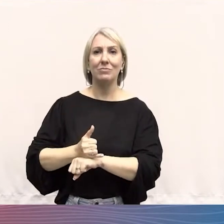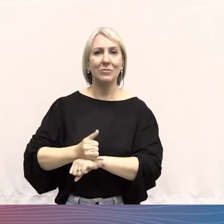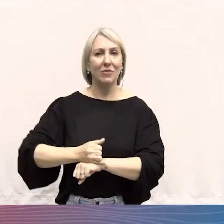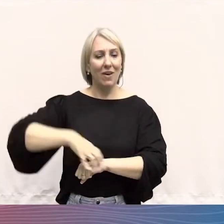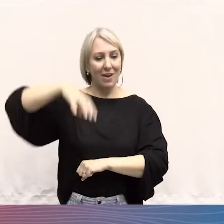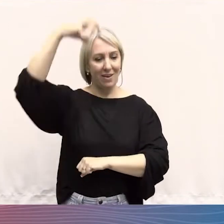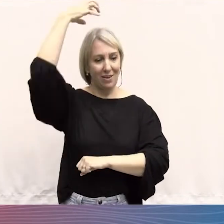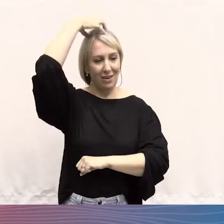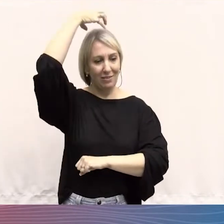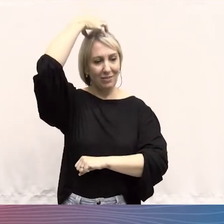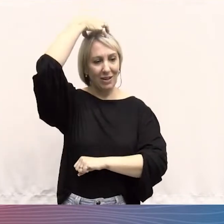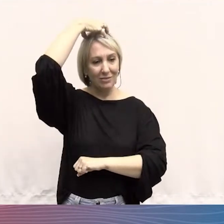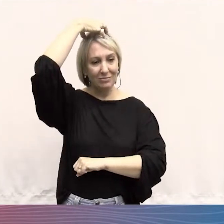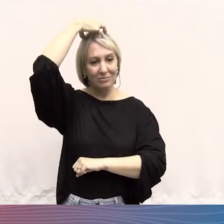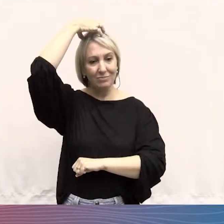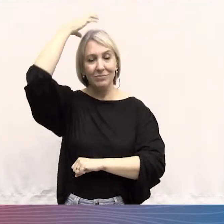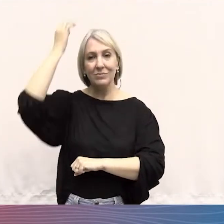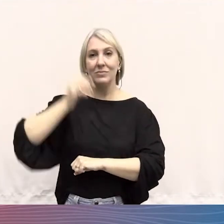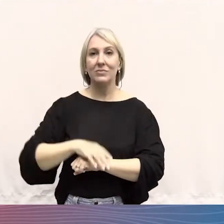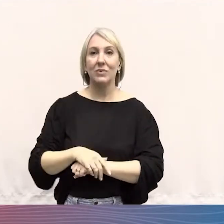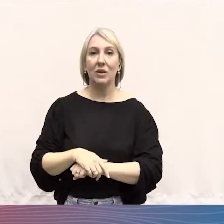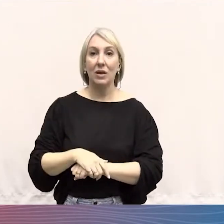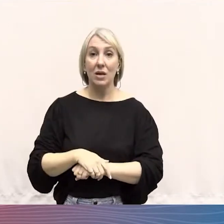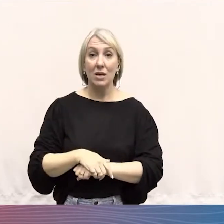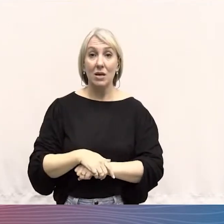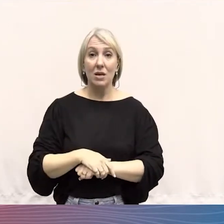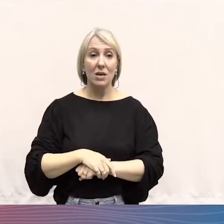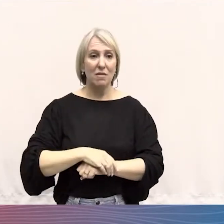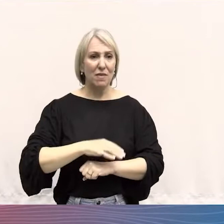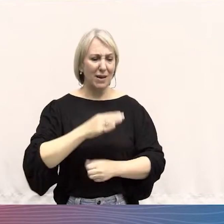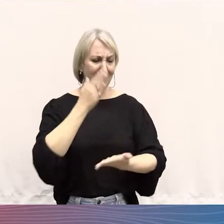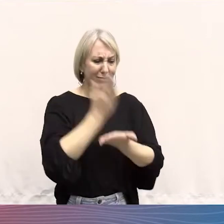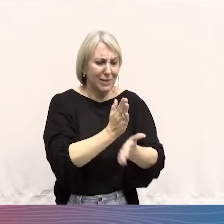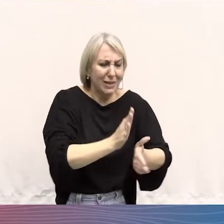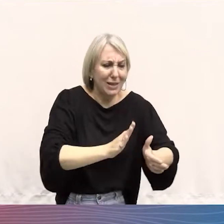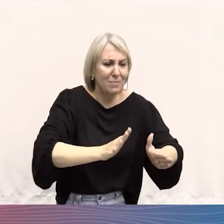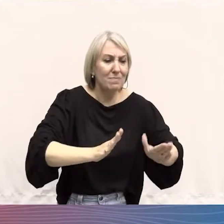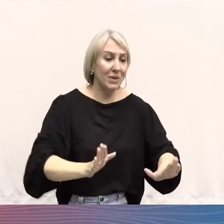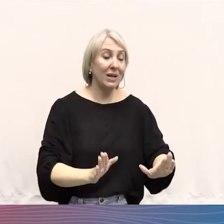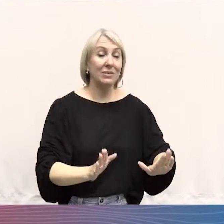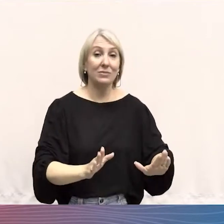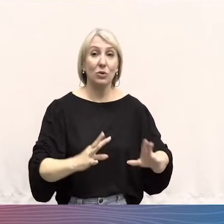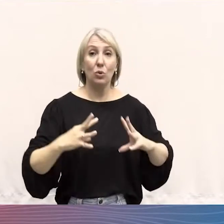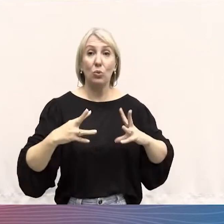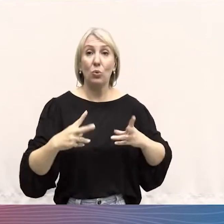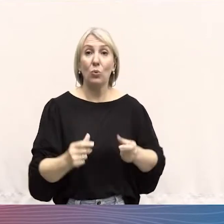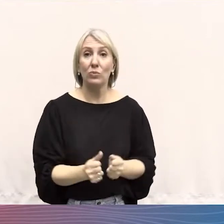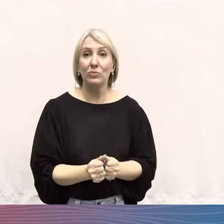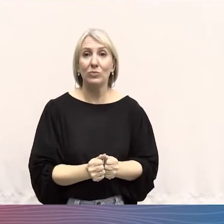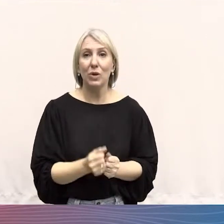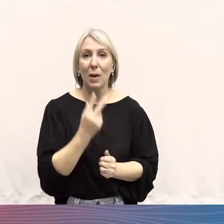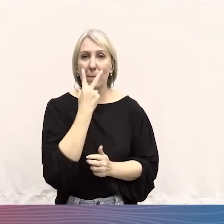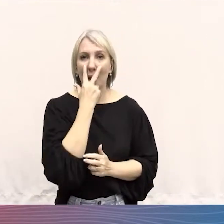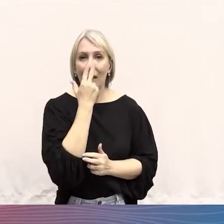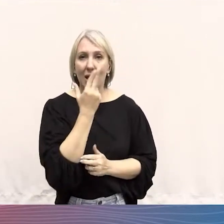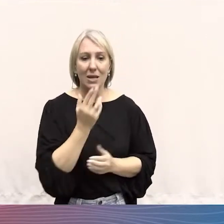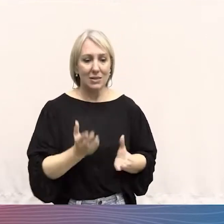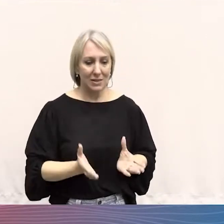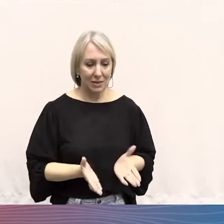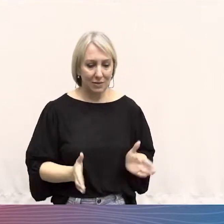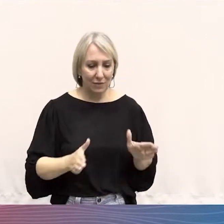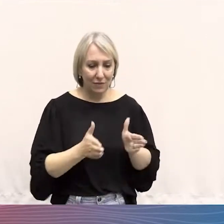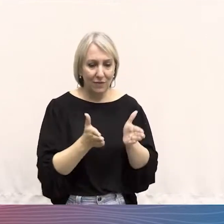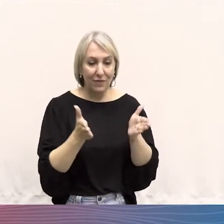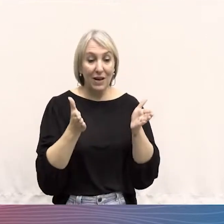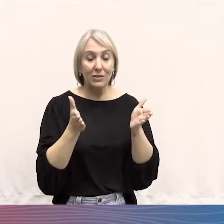pedaços como se fossem objetos de barro. Amém? Não é semelhante àquele versículo lá em Salmo 2? Mas ali